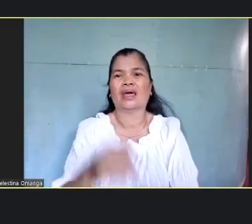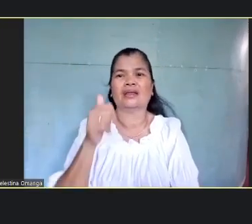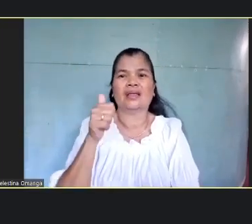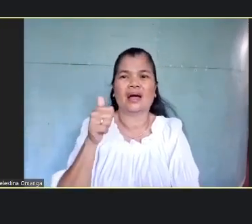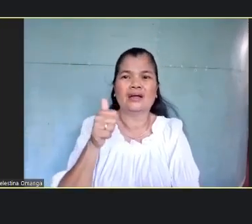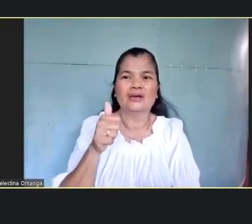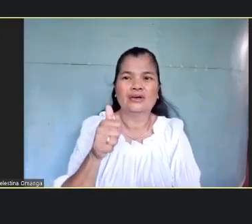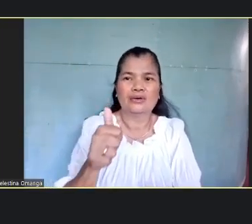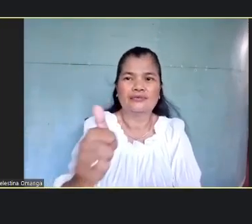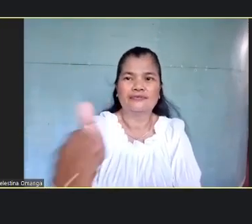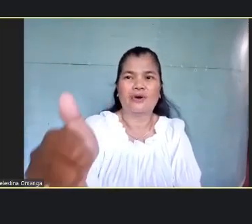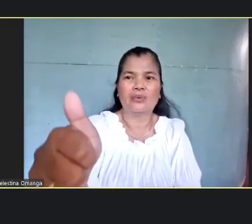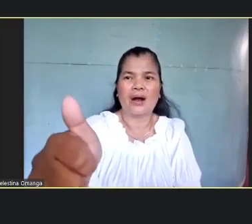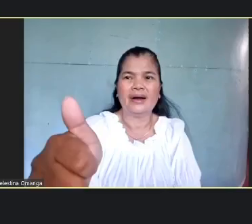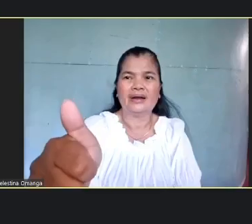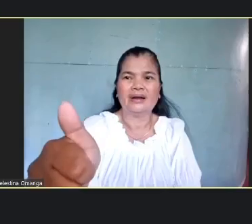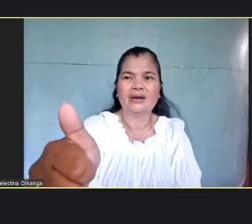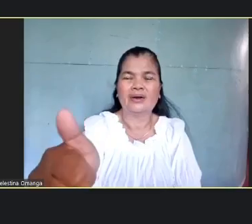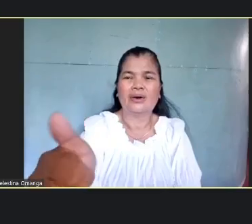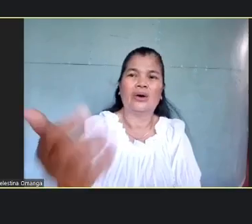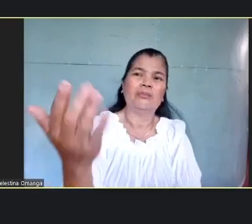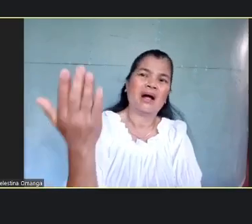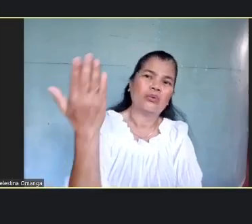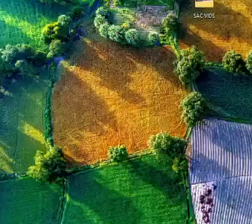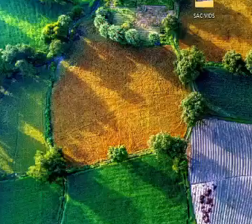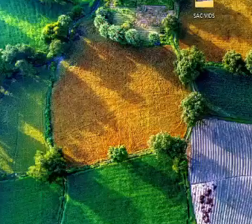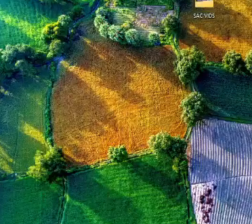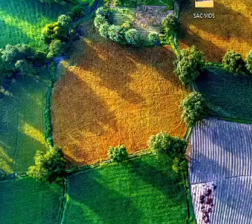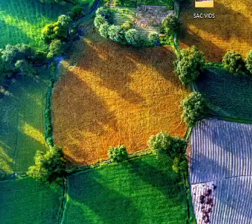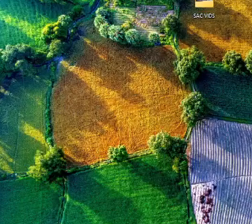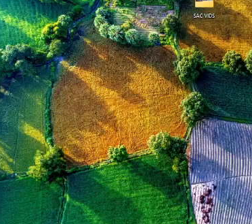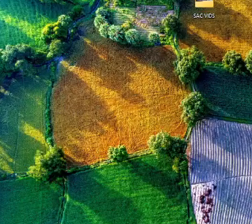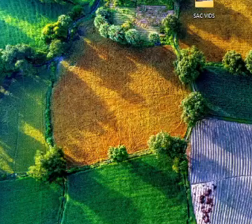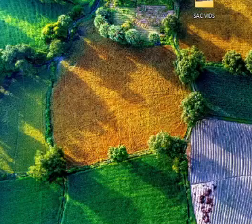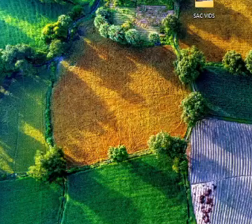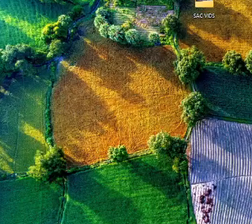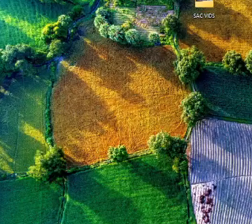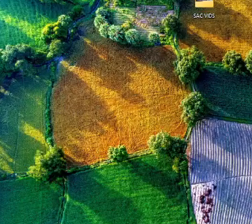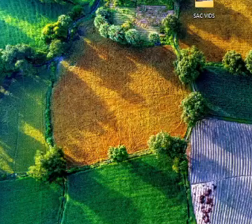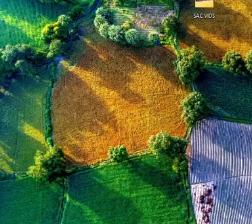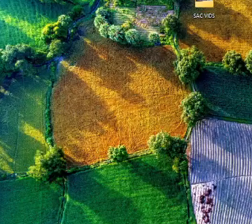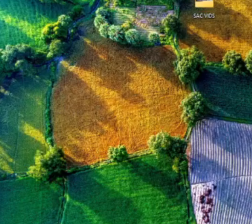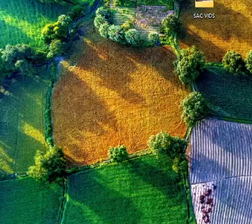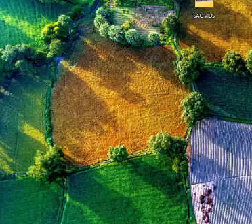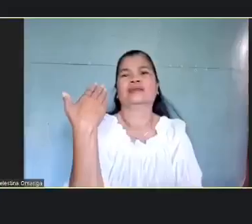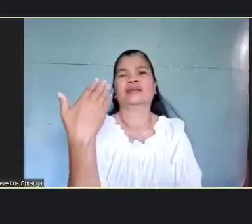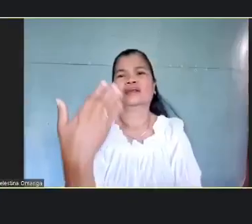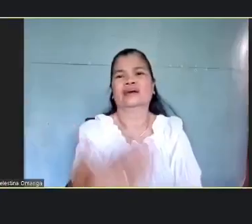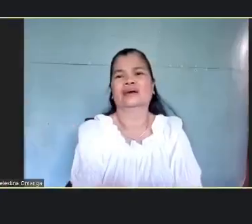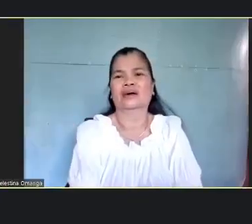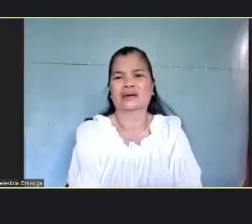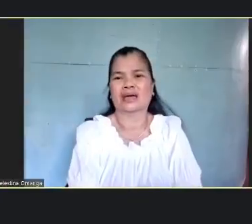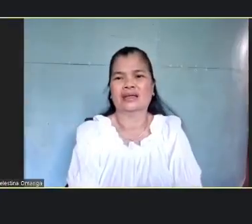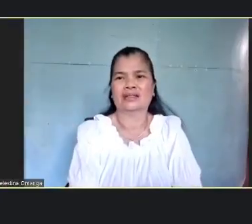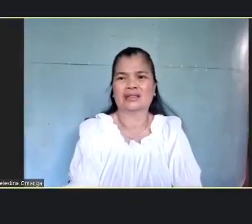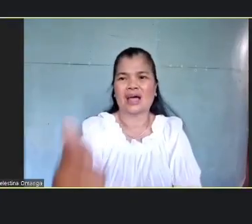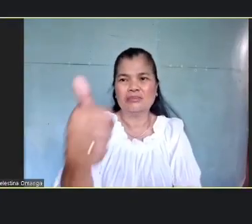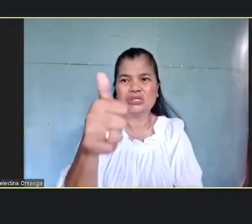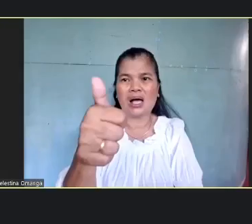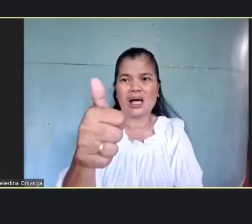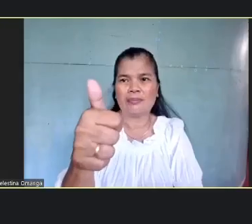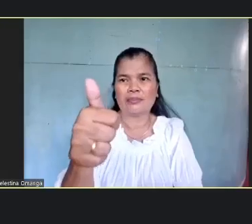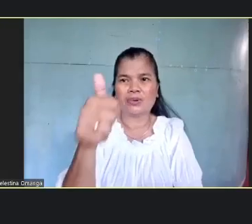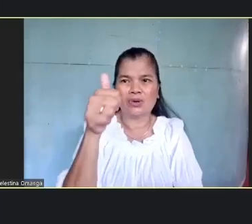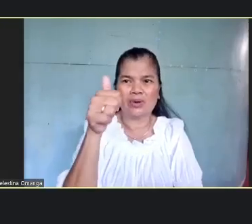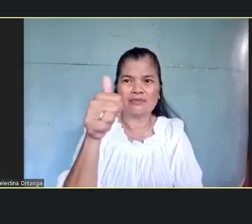Okay. And then the forward or backward for the previous. Diba? Pag ganon. Okay. The